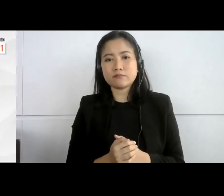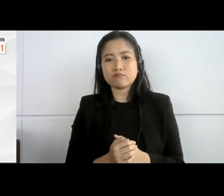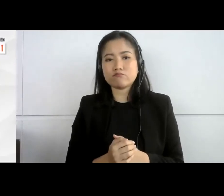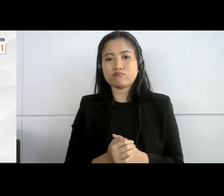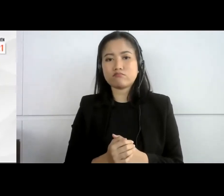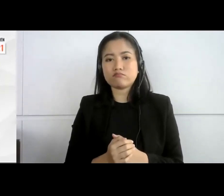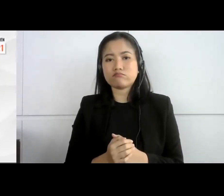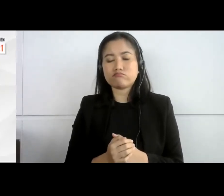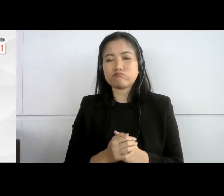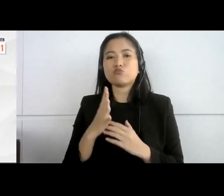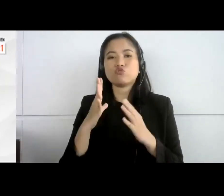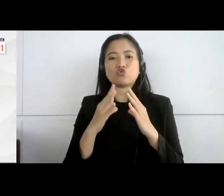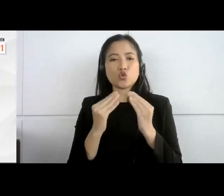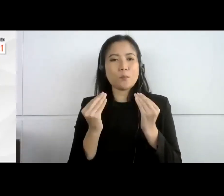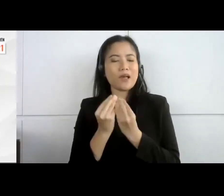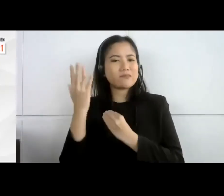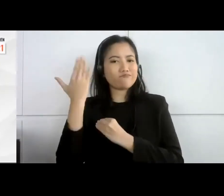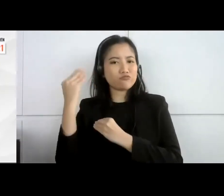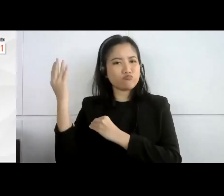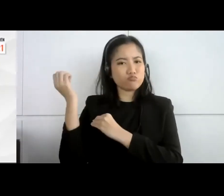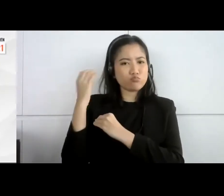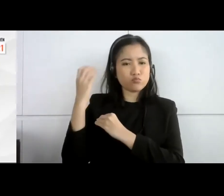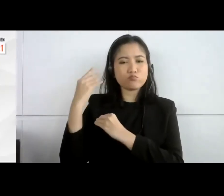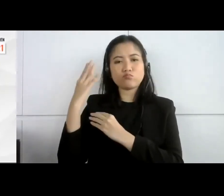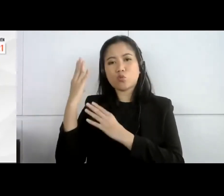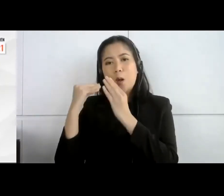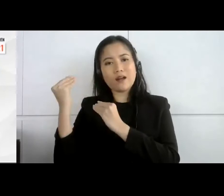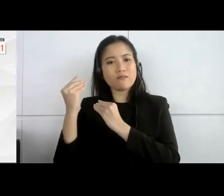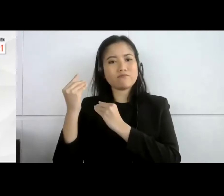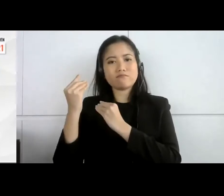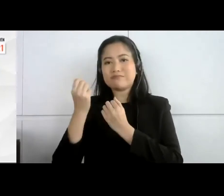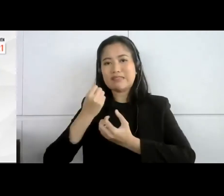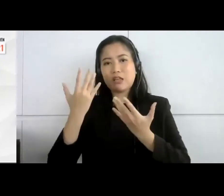660.706. Sedangkan berjumlah